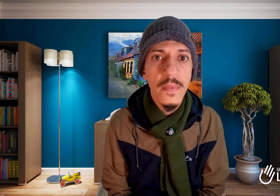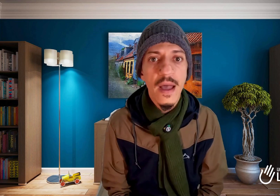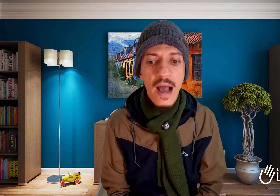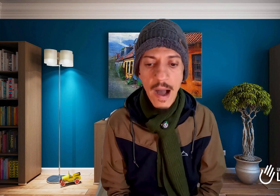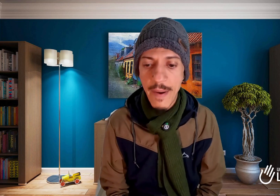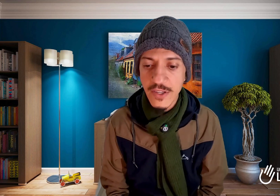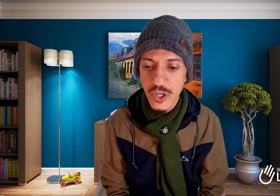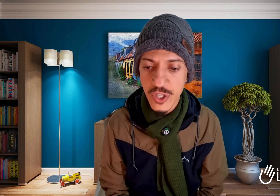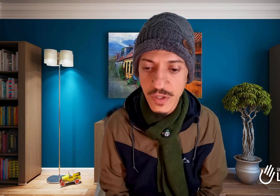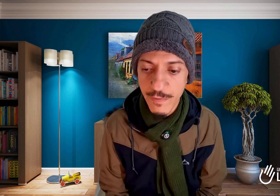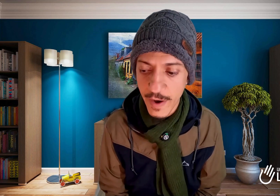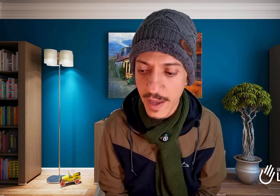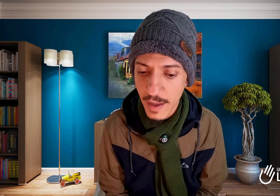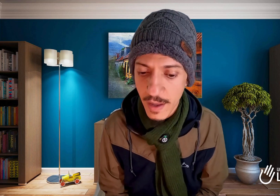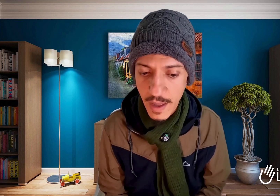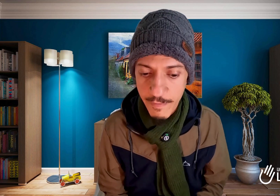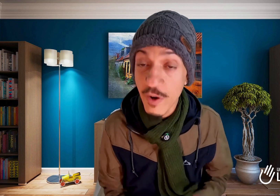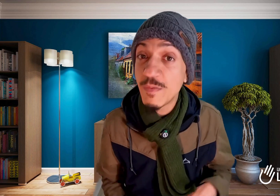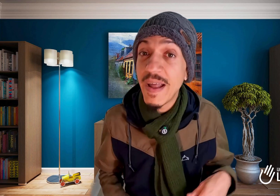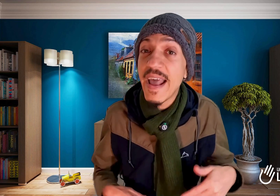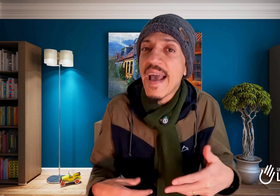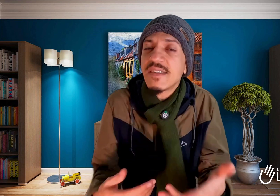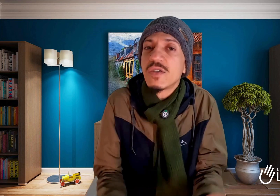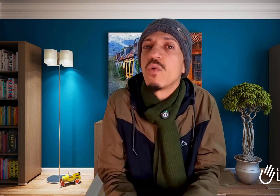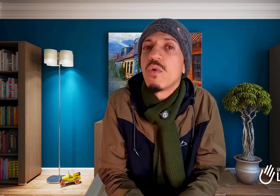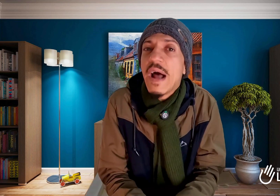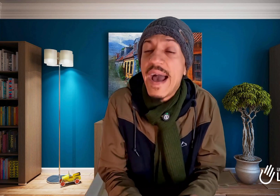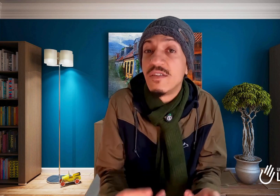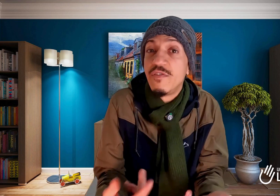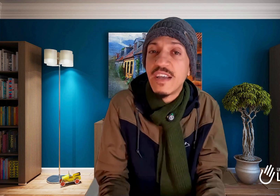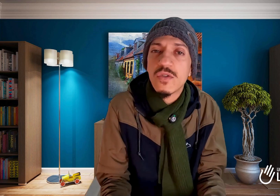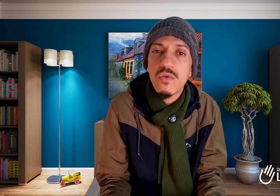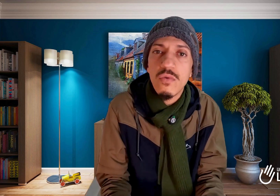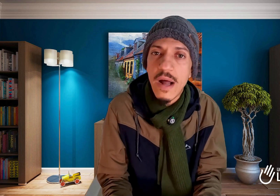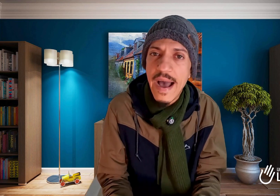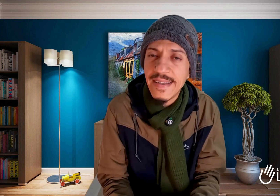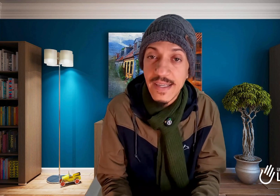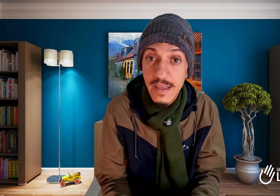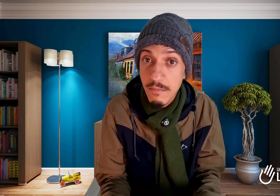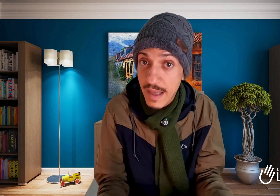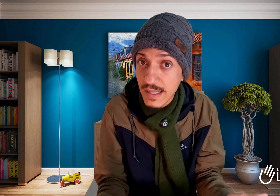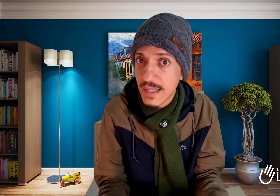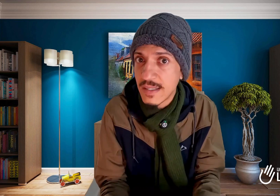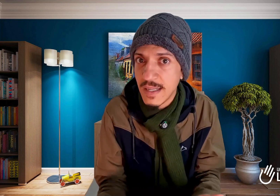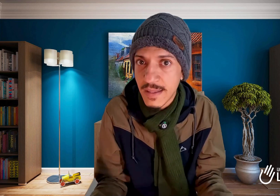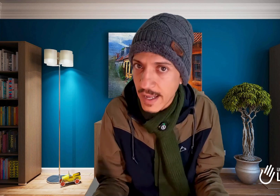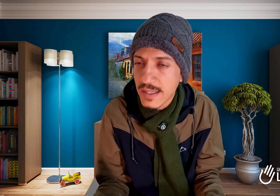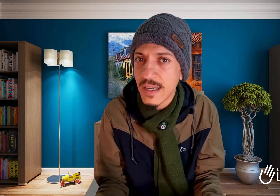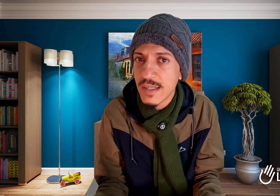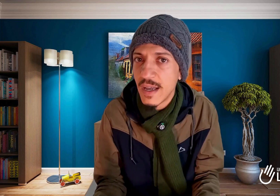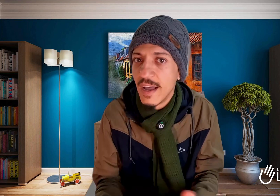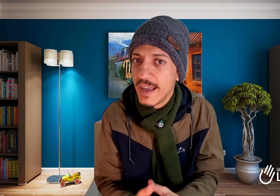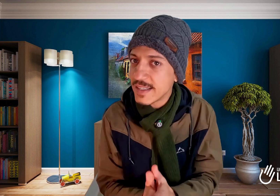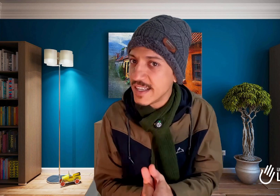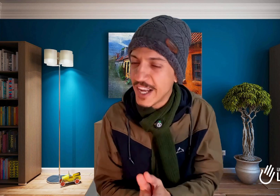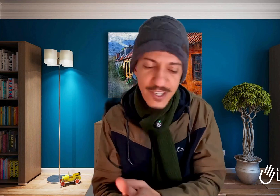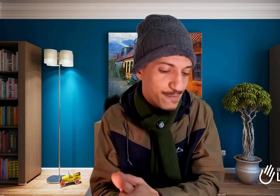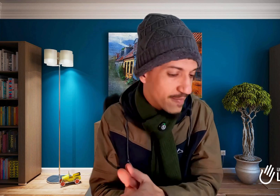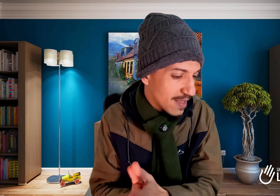a partir disso foram experiências culturais, vivências culturais imensas, intensas, e assim, gente,